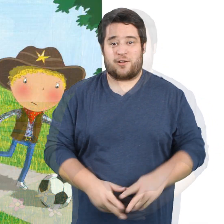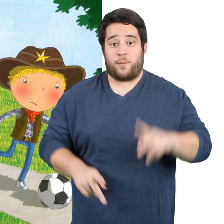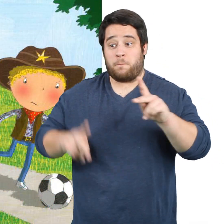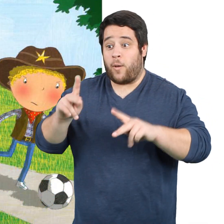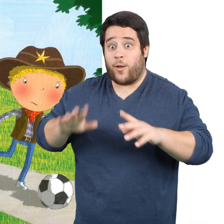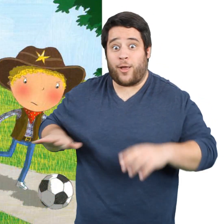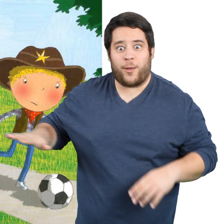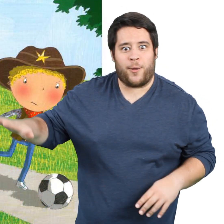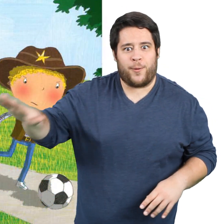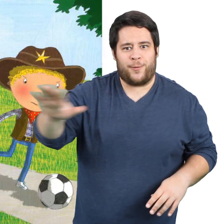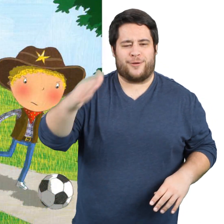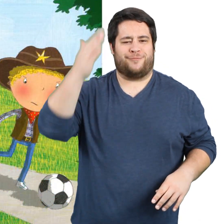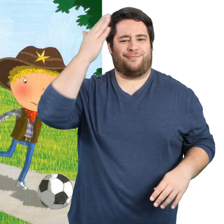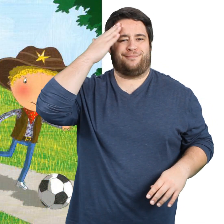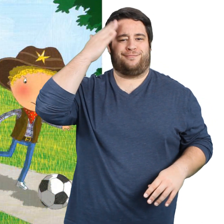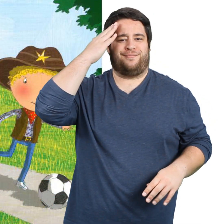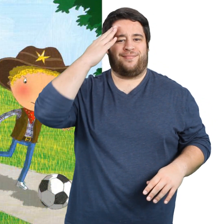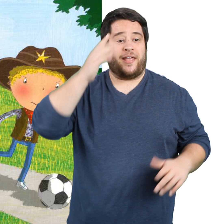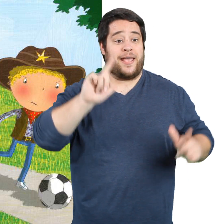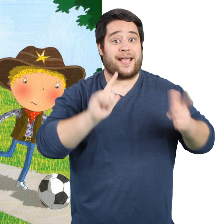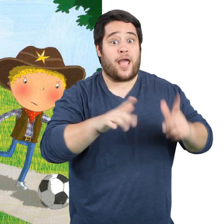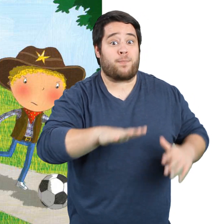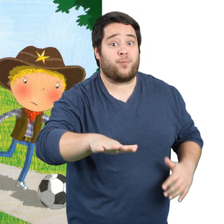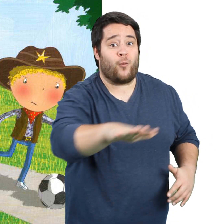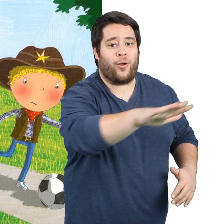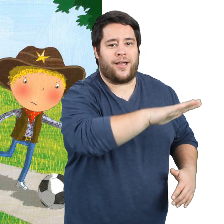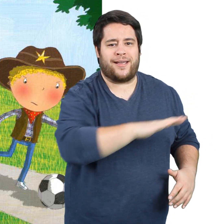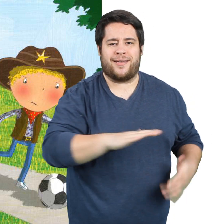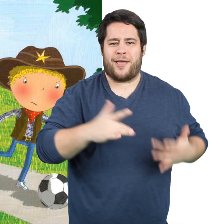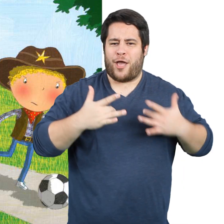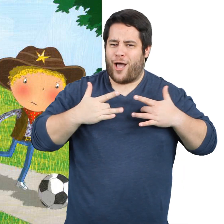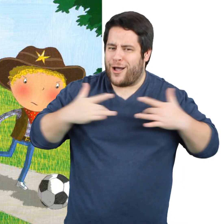Les cow-boys ont la réputation d'être honnêtes et courageux.